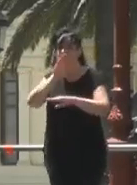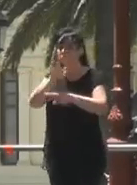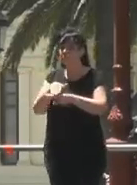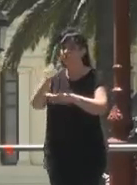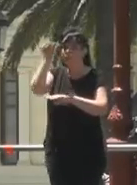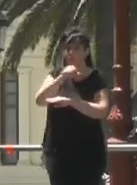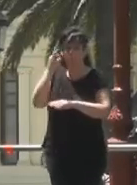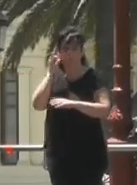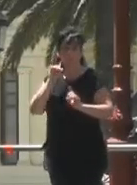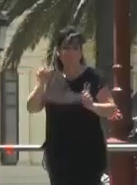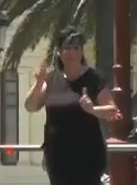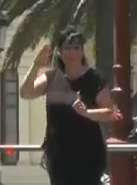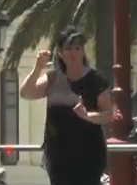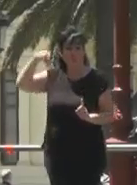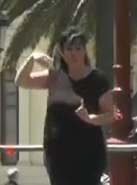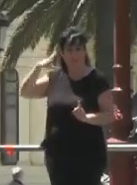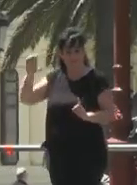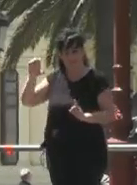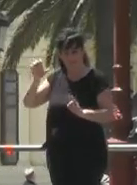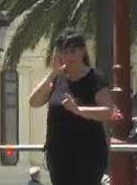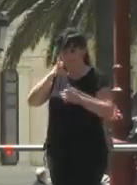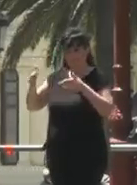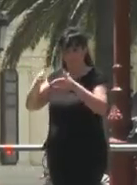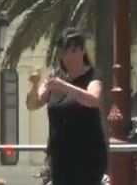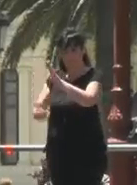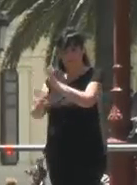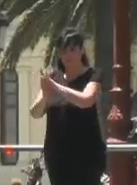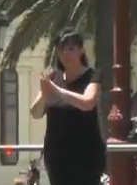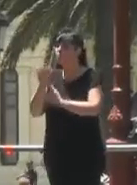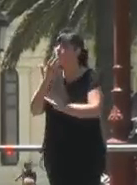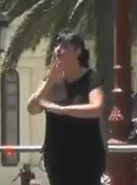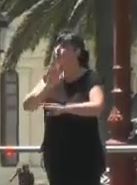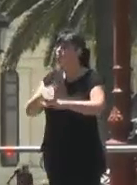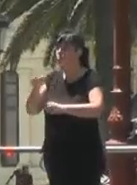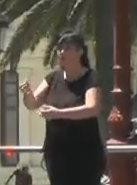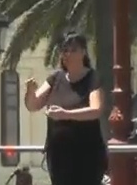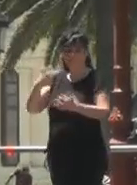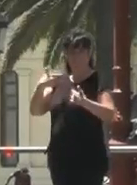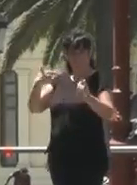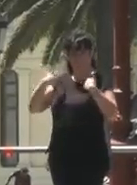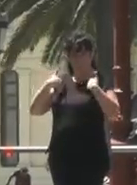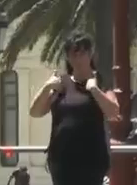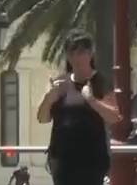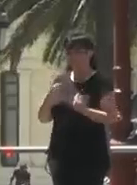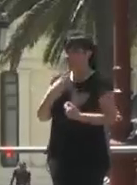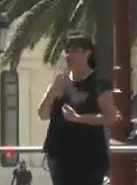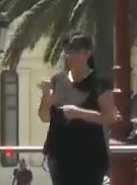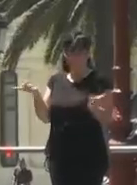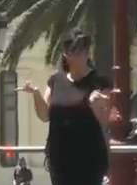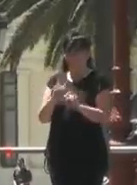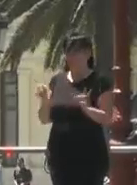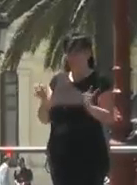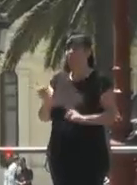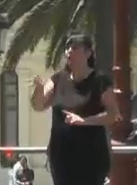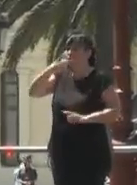de que Ence continúe na ría de Pontevedra éramos nós, e nós lle decimos non é certo, Pedro. En Marea foi